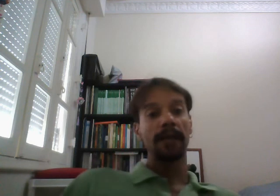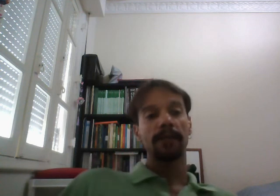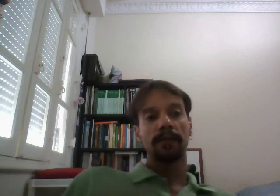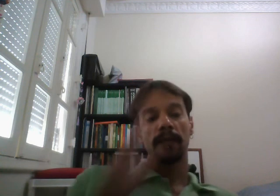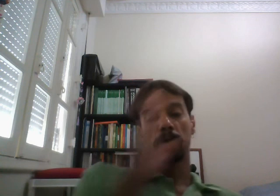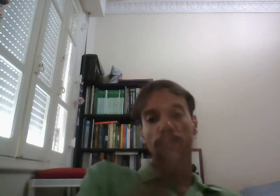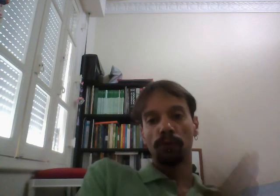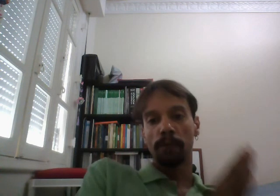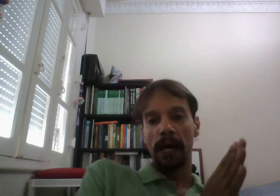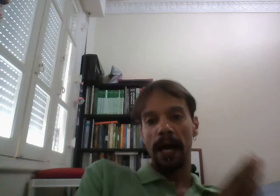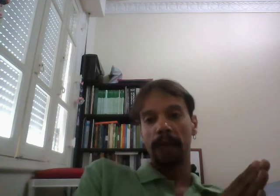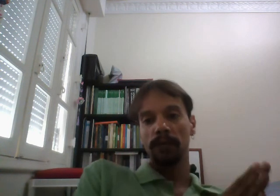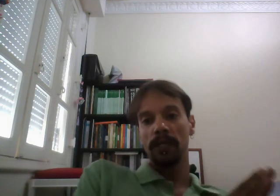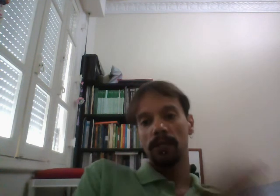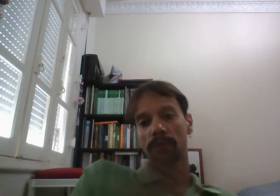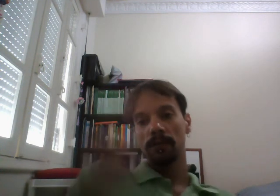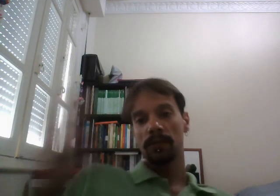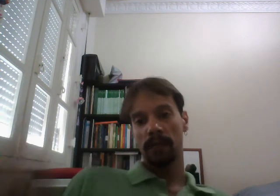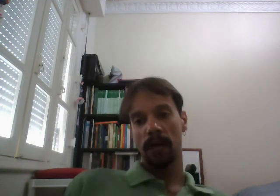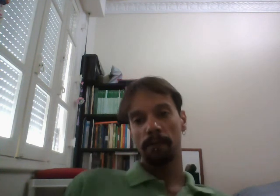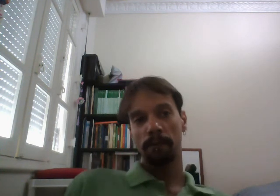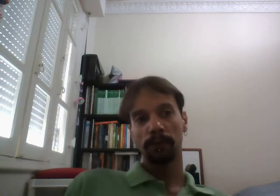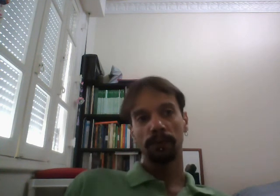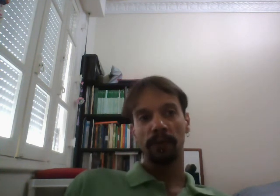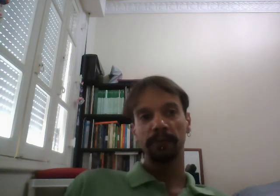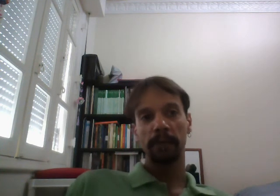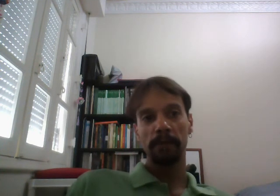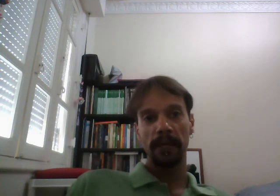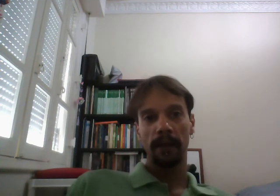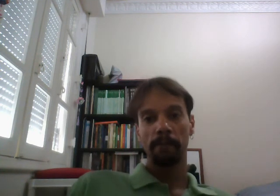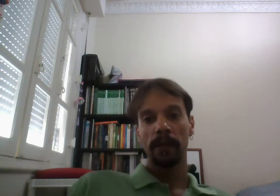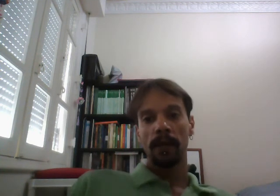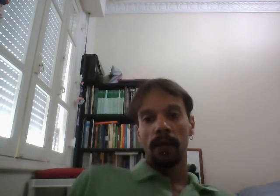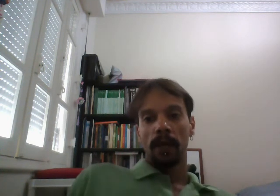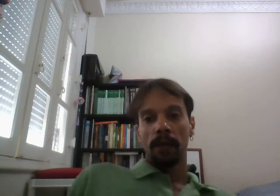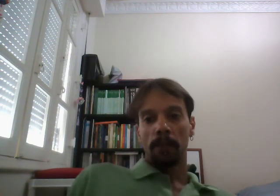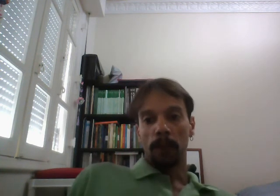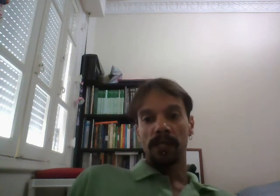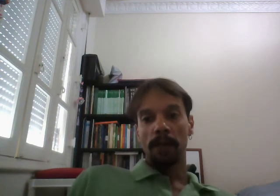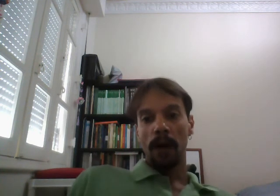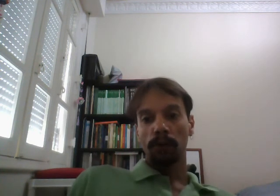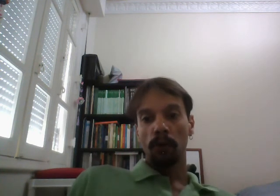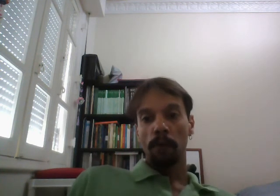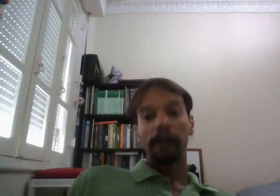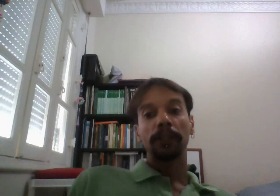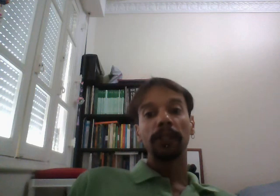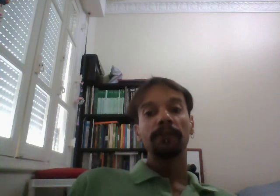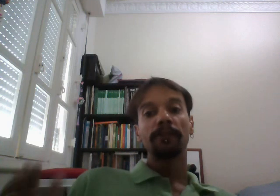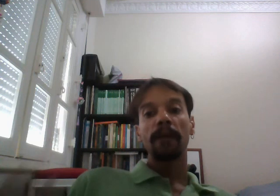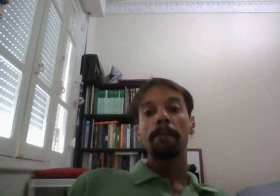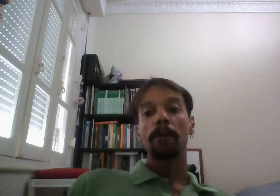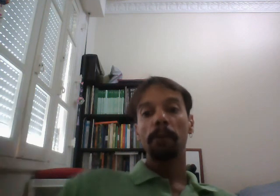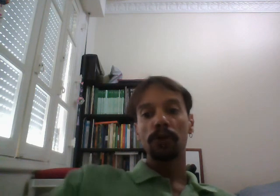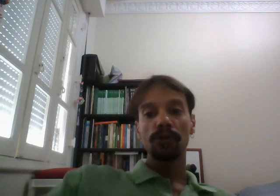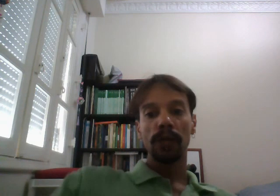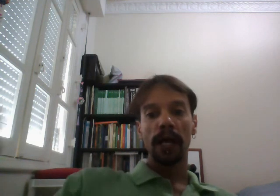bem, 0,1 para A no início, 0,9 para B. Bom, o sistema autoincompatível vai